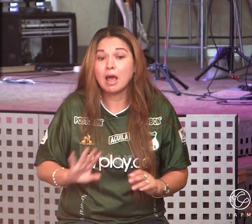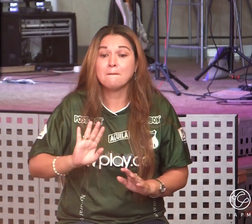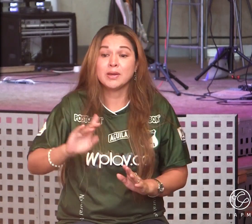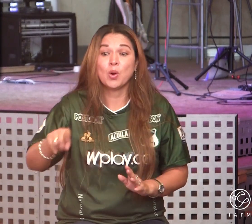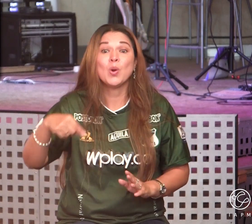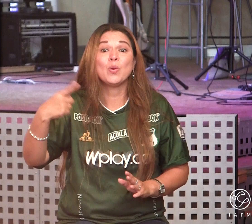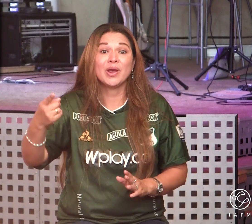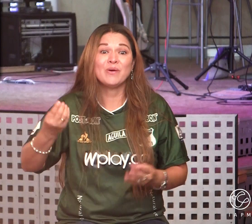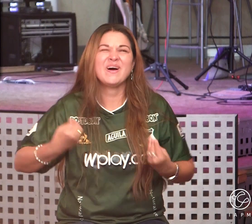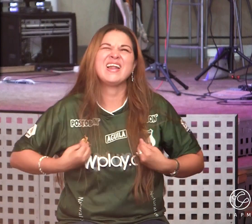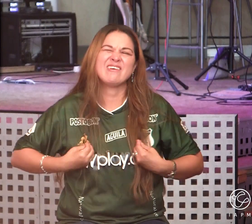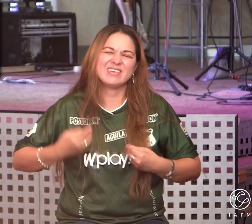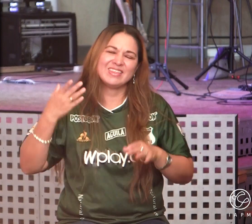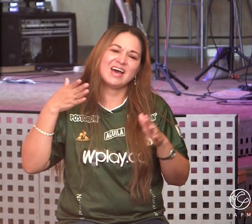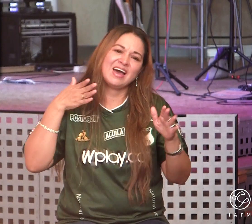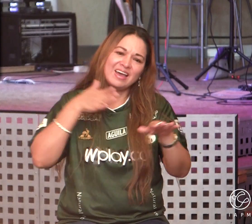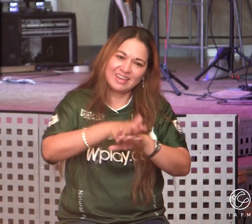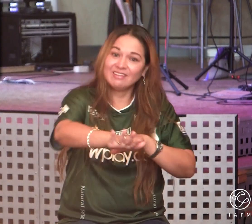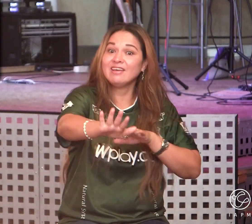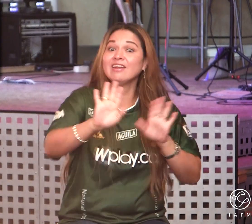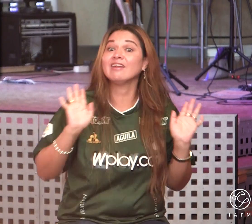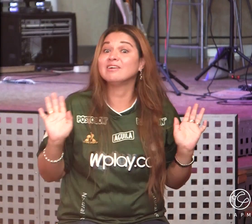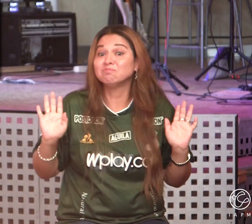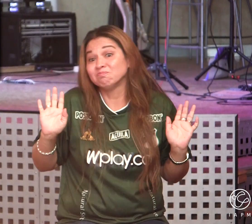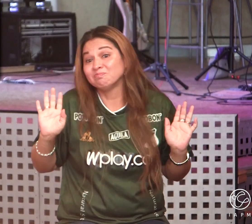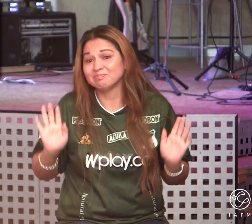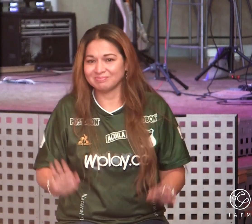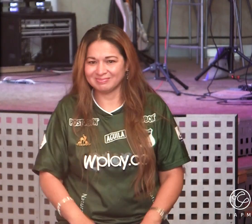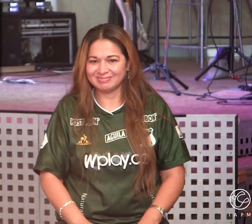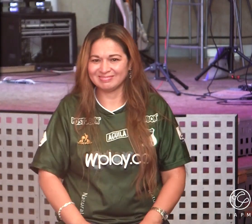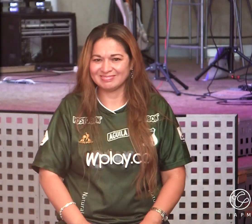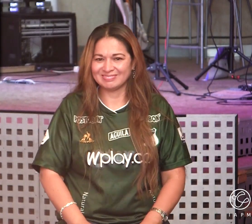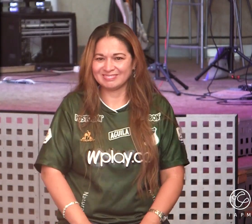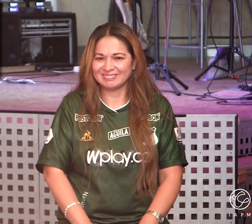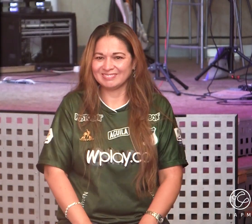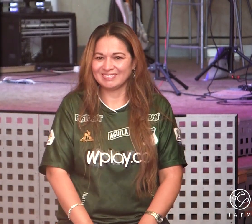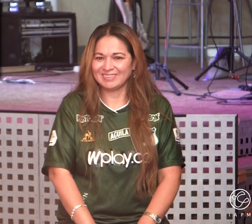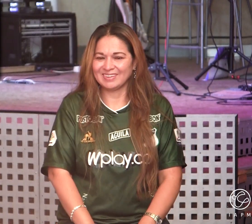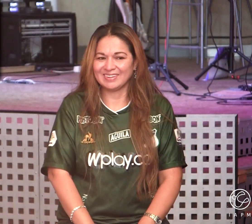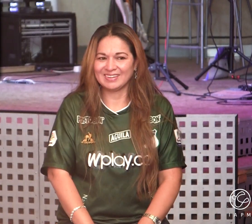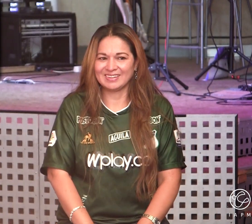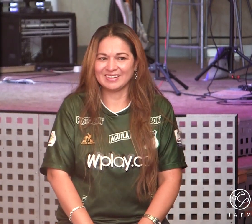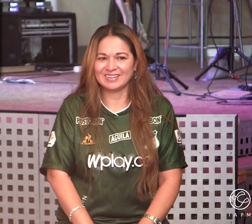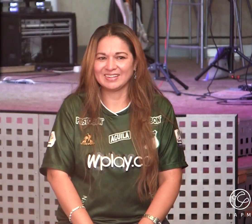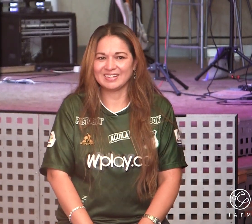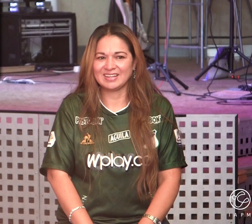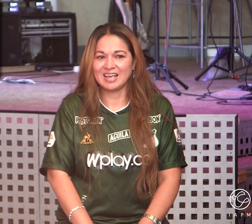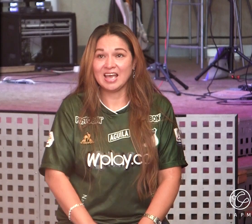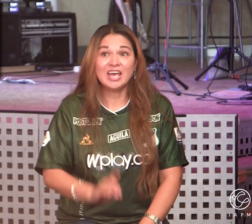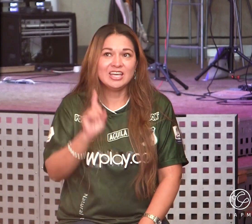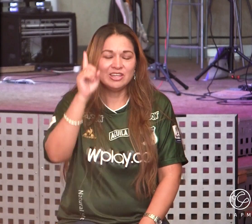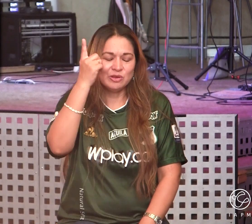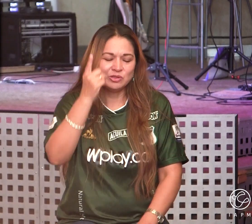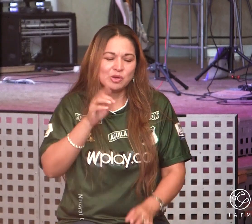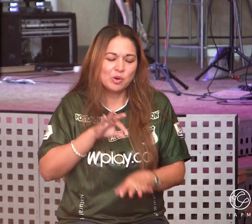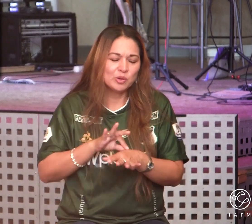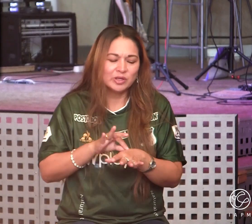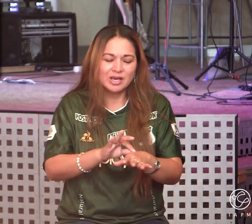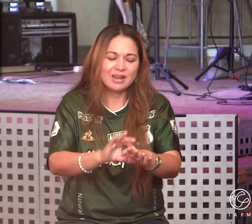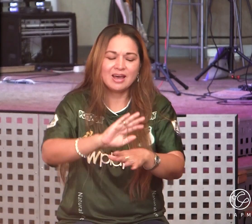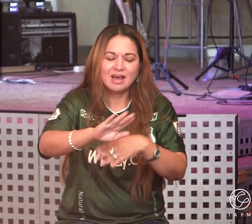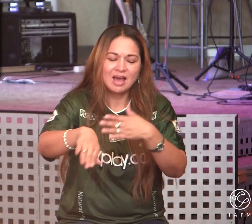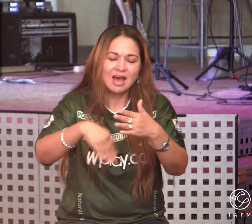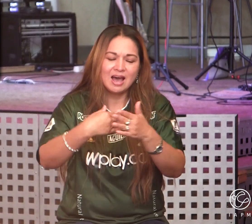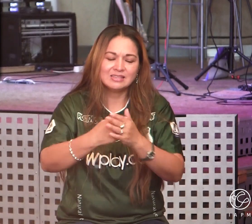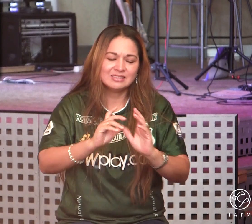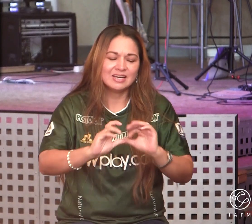luego viene otro más allá y otro más allá y otro más allá, que nos va a llevar a lo que fuimos al principio, para que volvamos a ese punto de no parar de crecer y de no